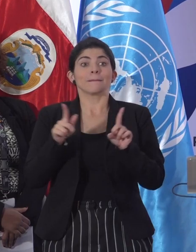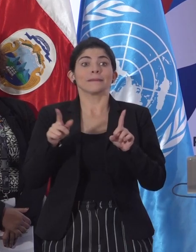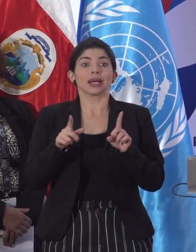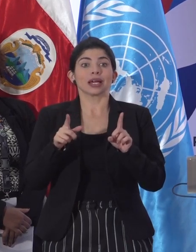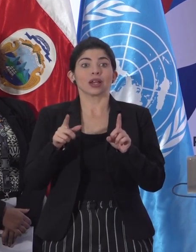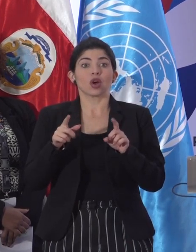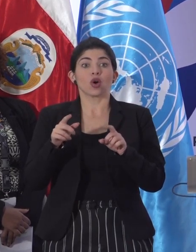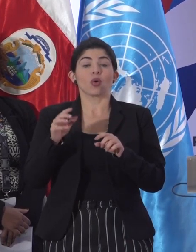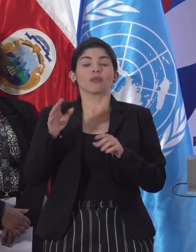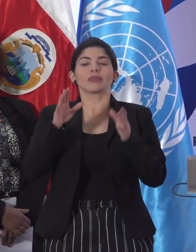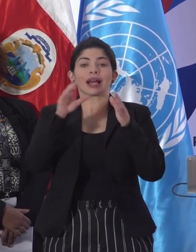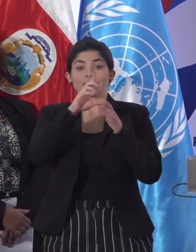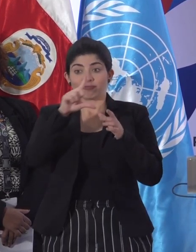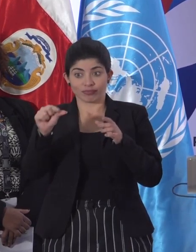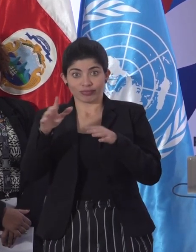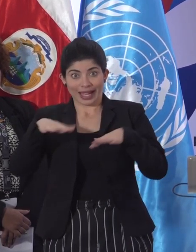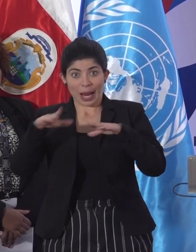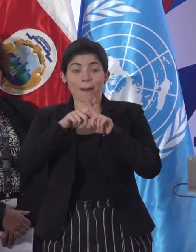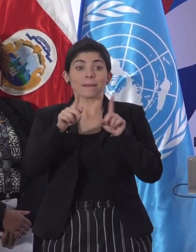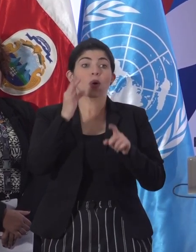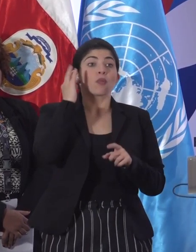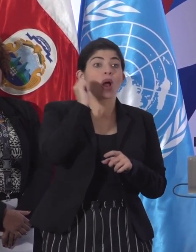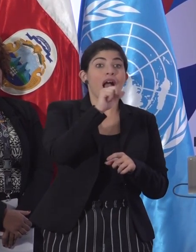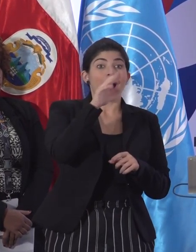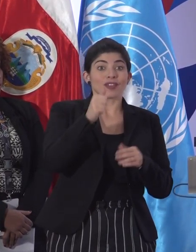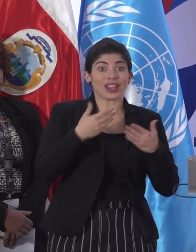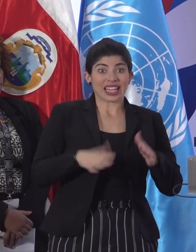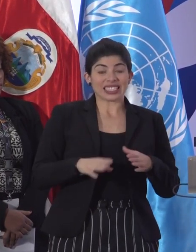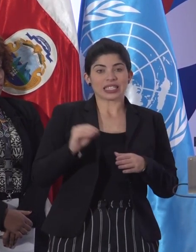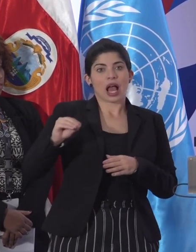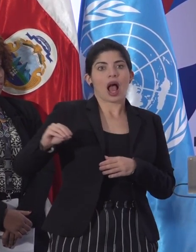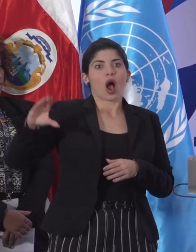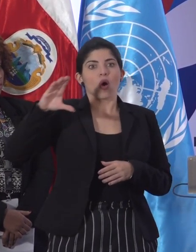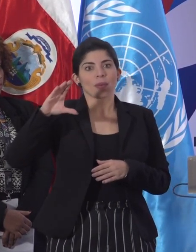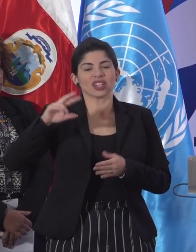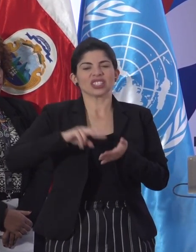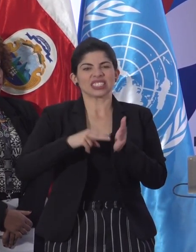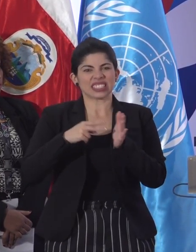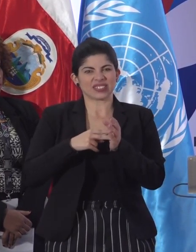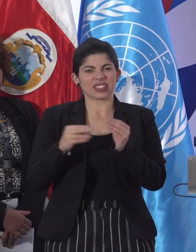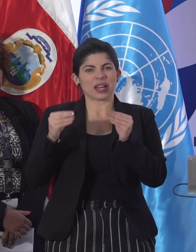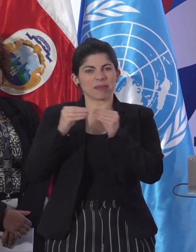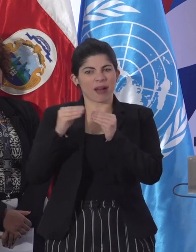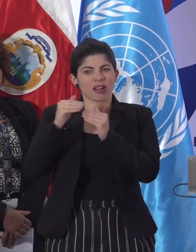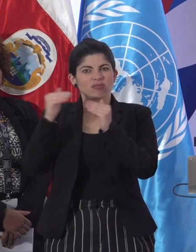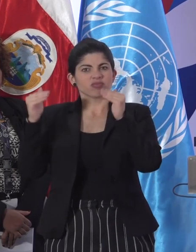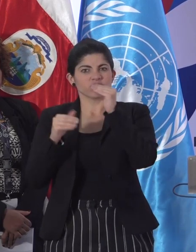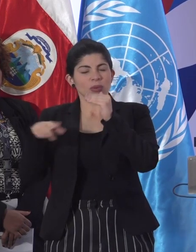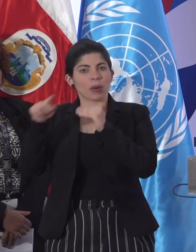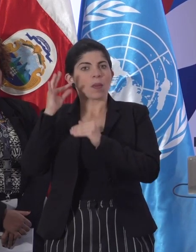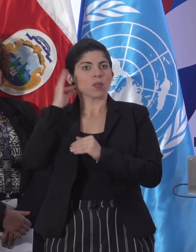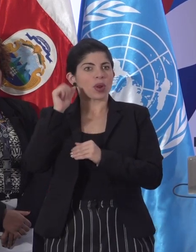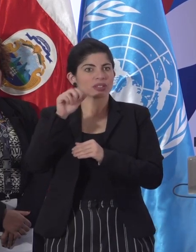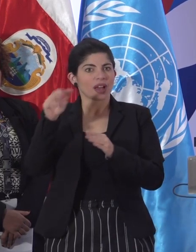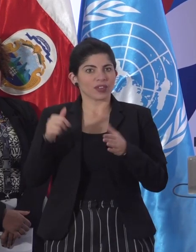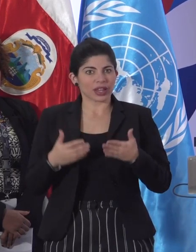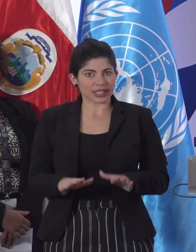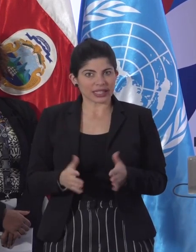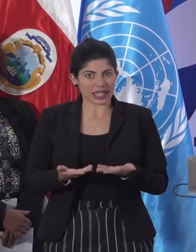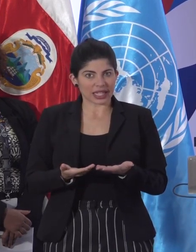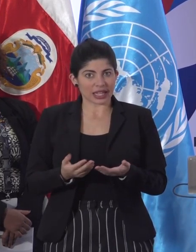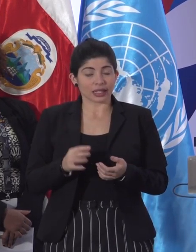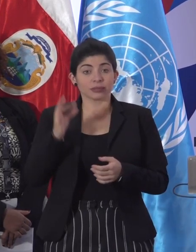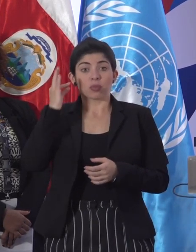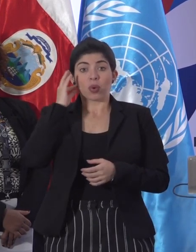un 20%, con lo que se agrava la brecha de desigualdad para las muchachas afrodescendientes. La participación